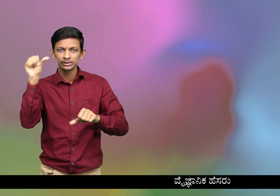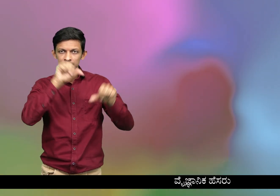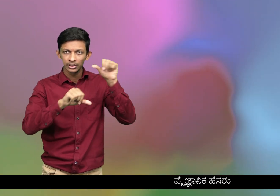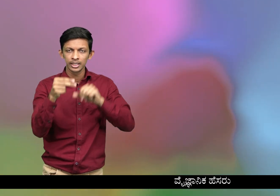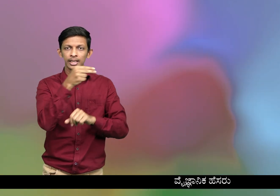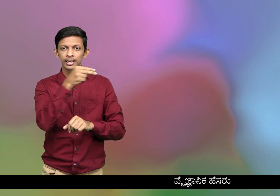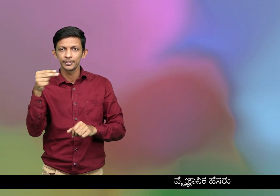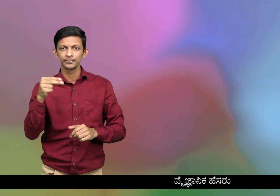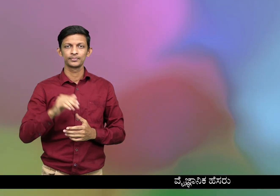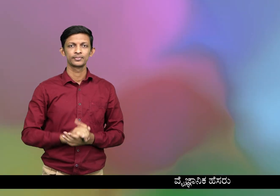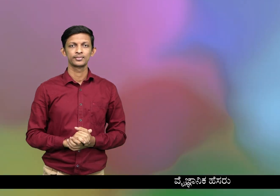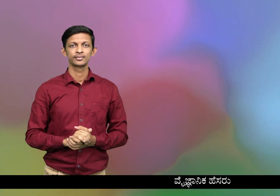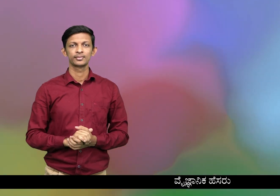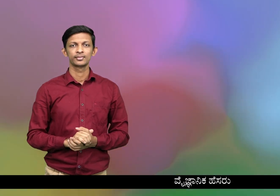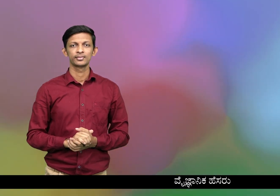ಜಾತಿಗಳು. ವೈಜ್ಞಾನಿಕ ಹೆಸರು: